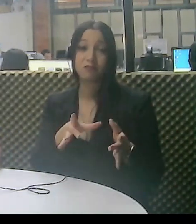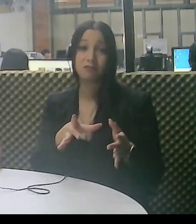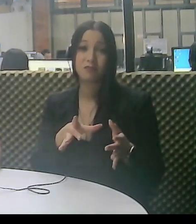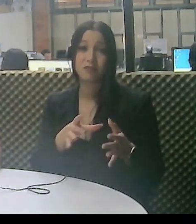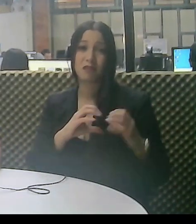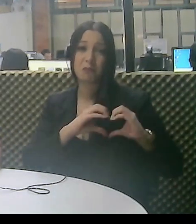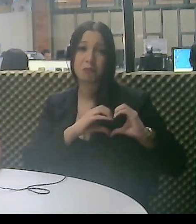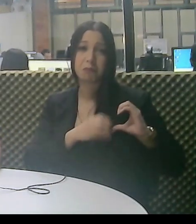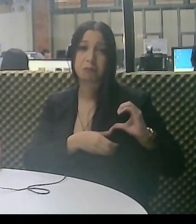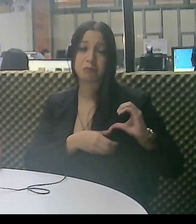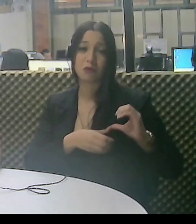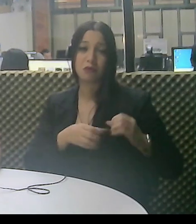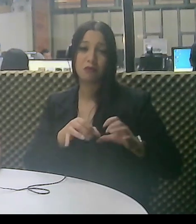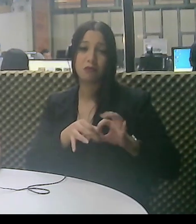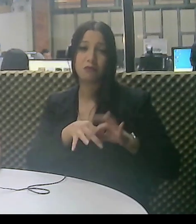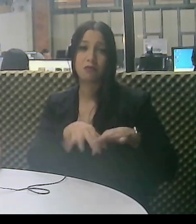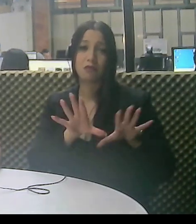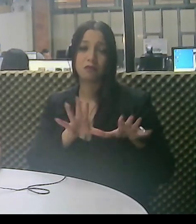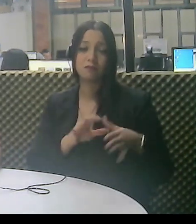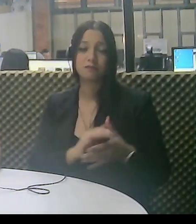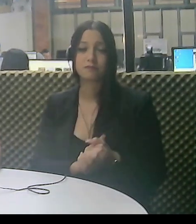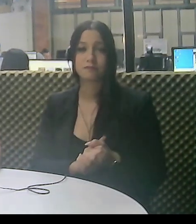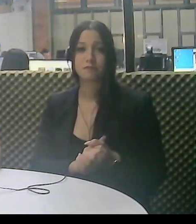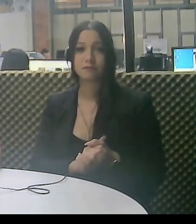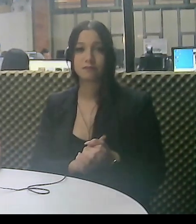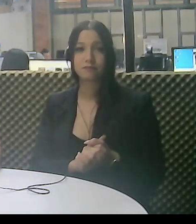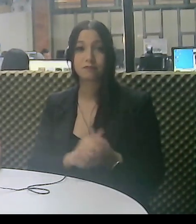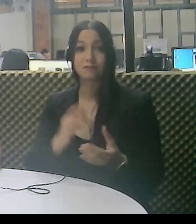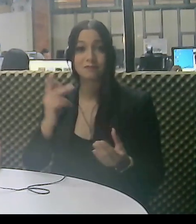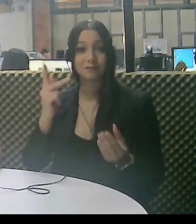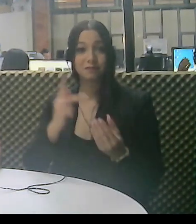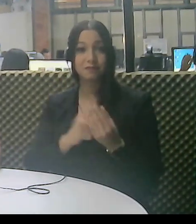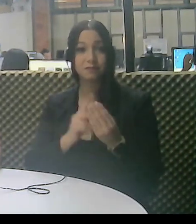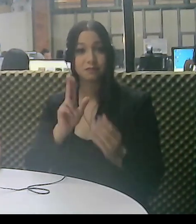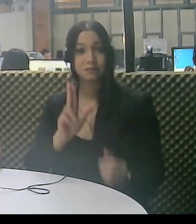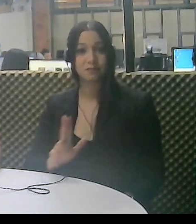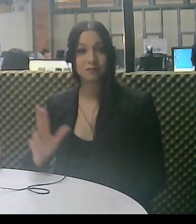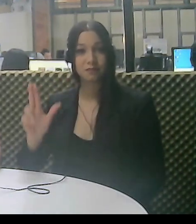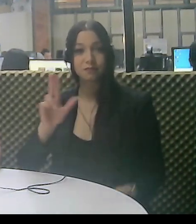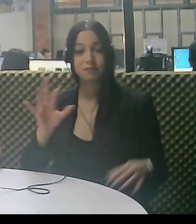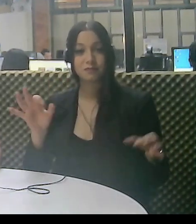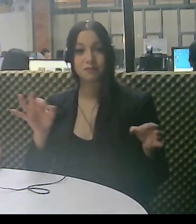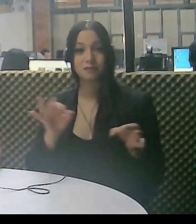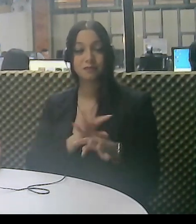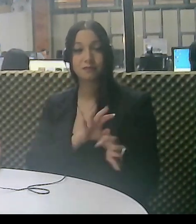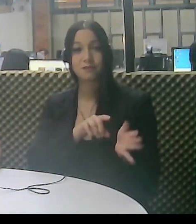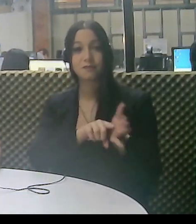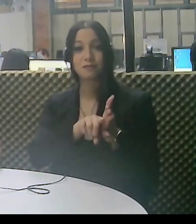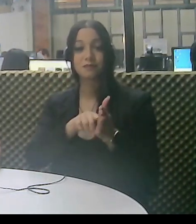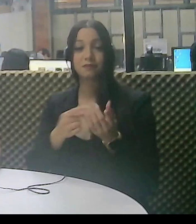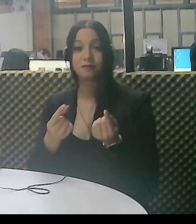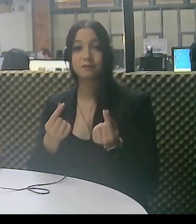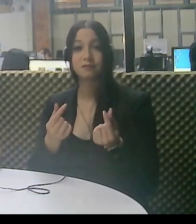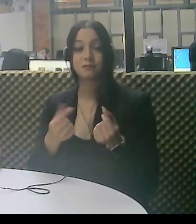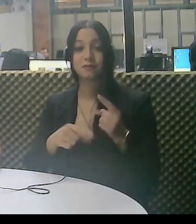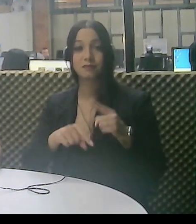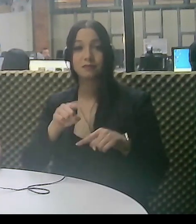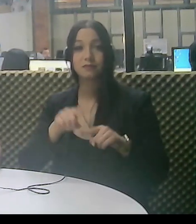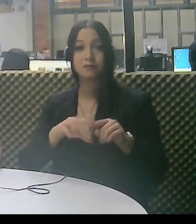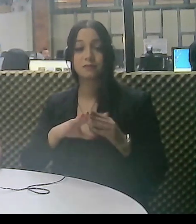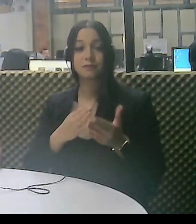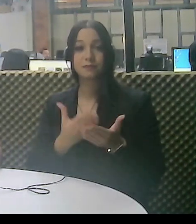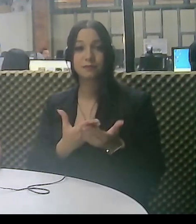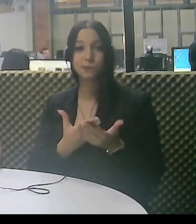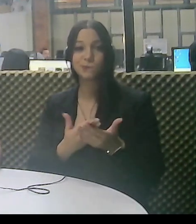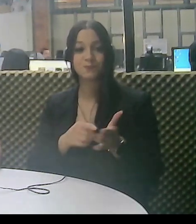coração ruim, né? De soltar os bichinhos. Procon Uberlândia acaba de concluir a pesquisa de preço do material escolar.